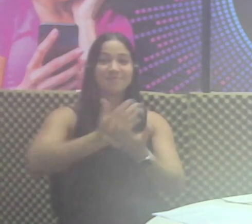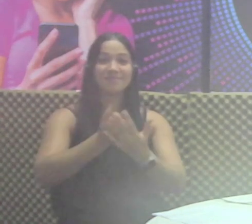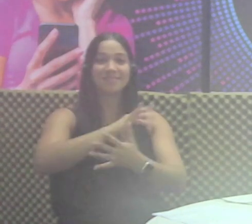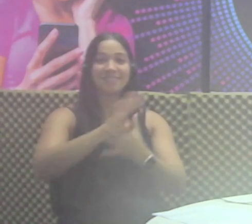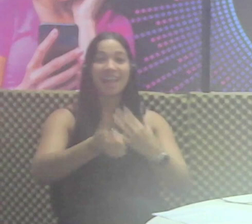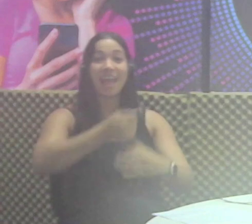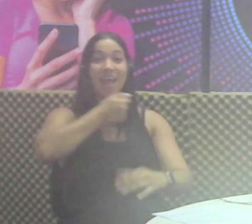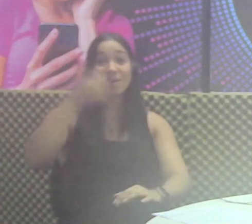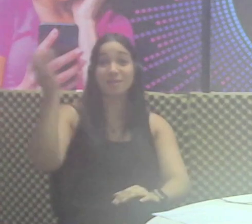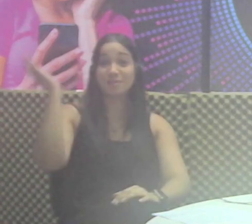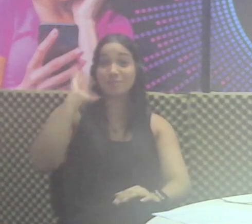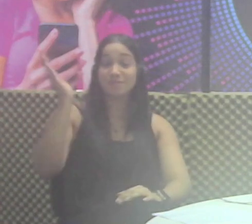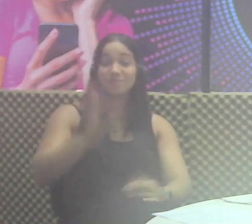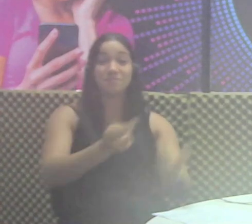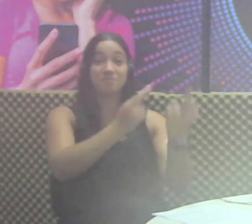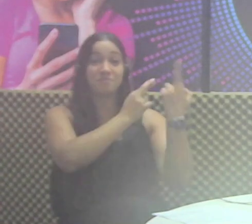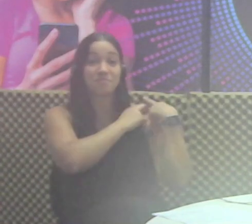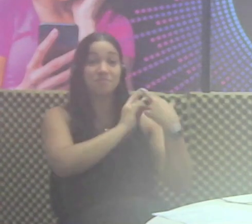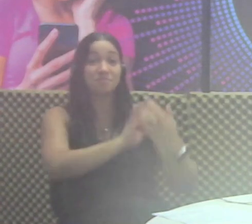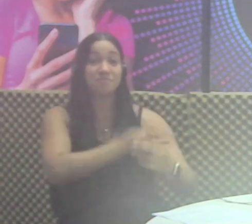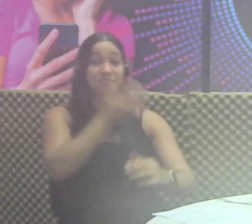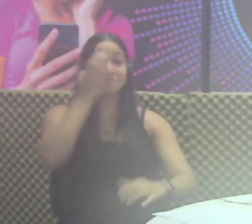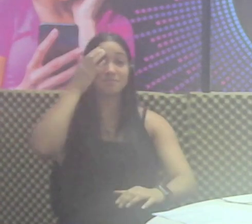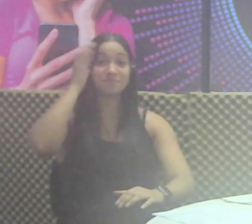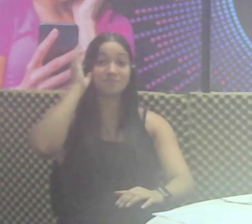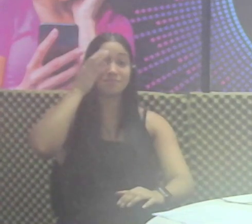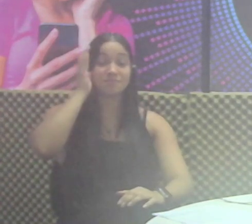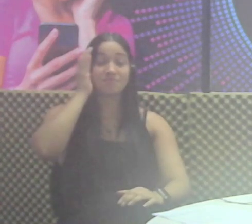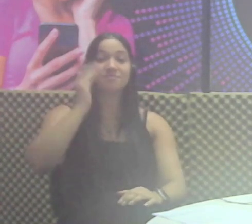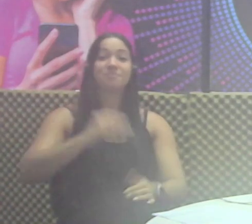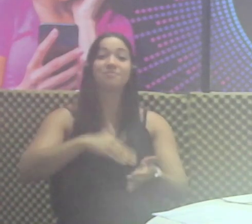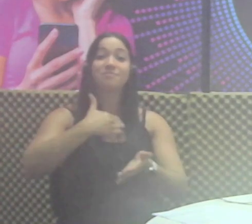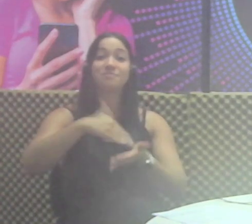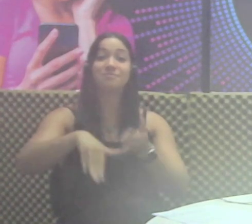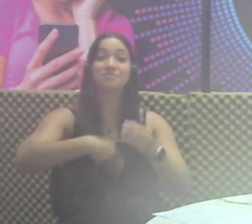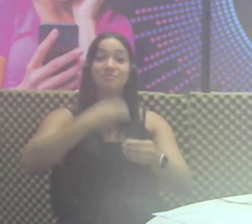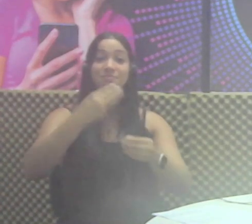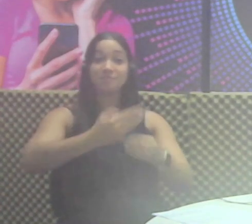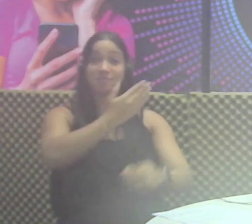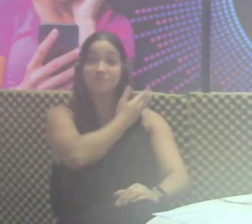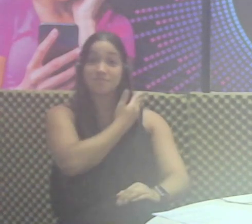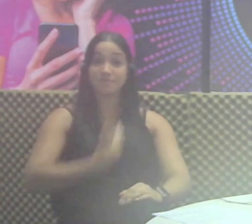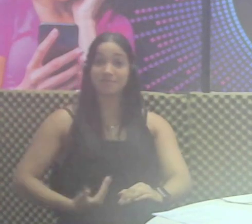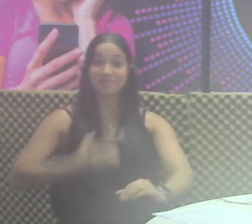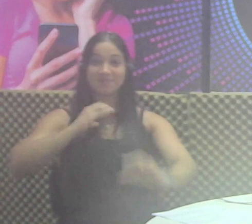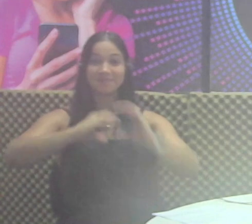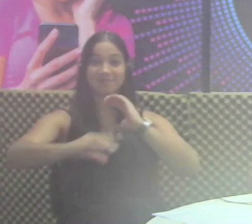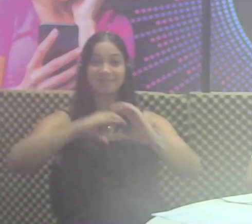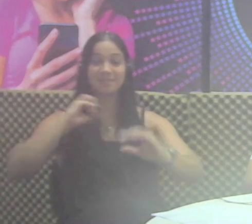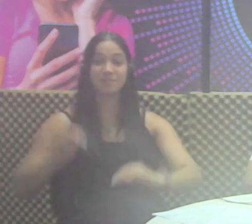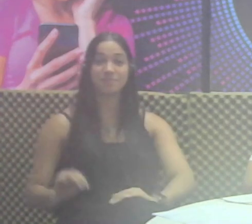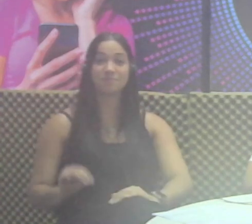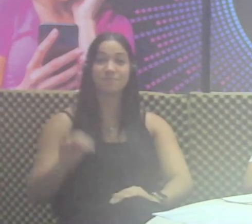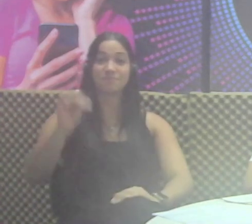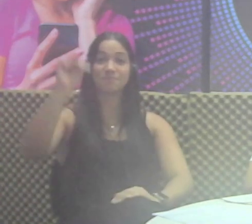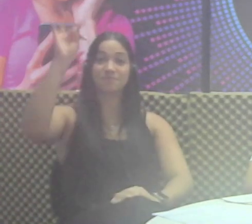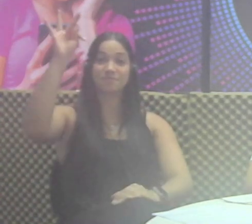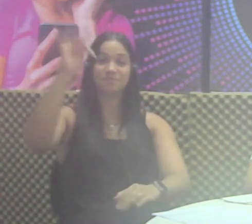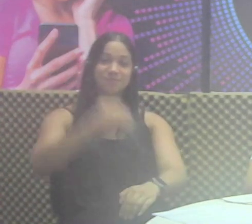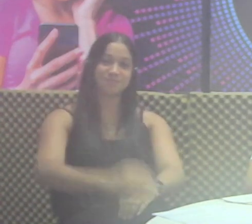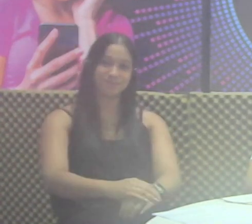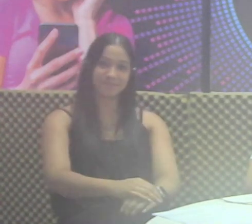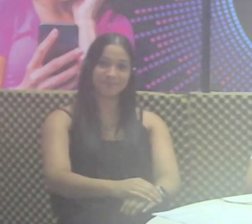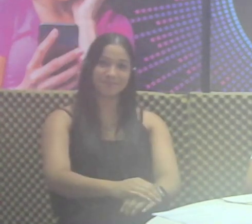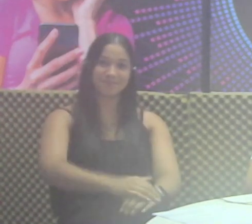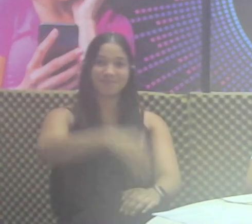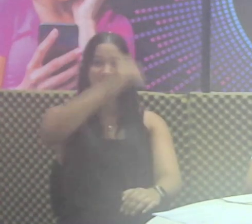em Libras, Amanda Valentim. Responsável técnico, Cristiano Silva. Secretário Municipal de Governo e Comunicação, Marco Túlio de